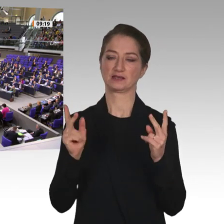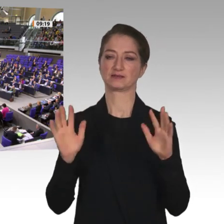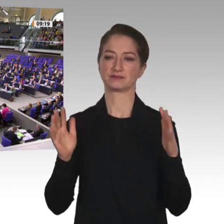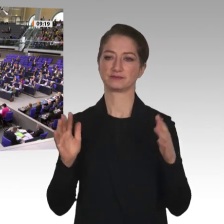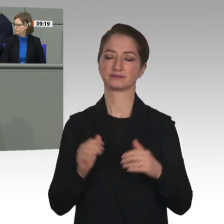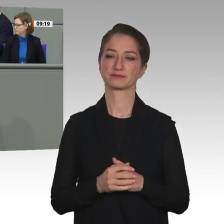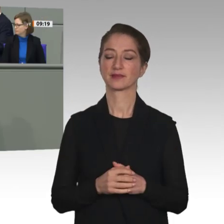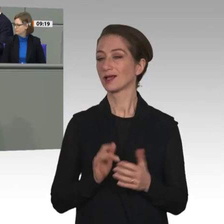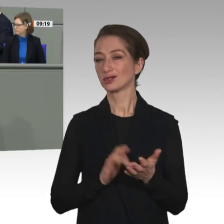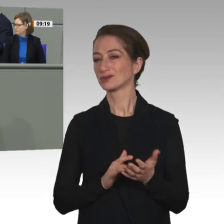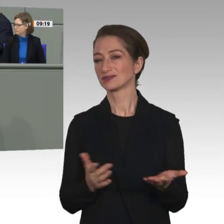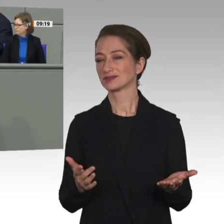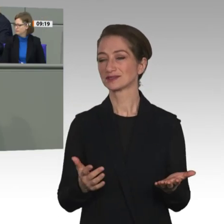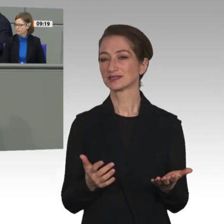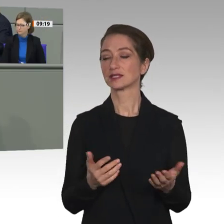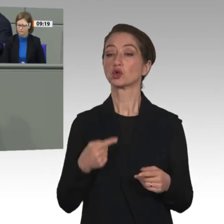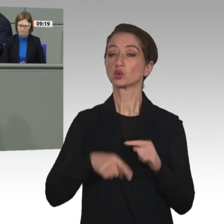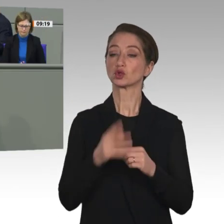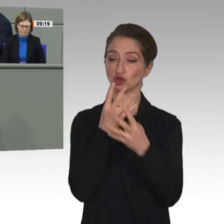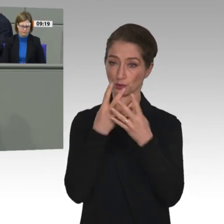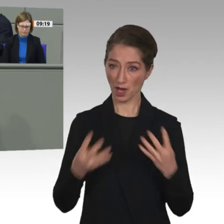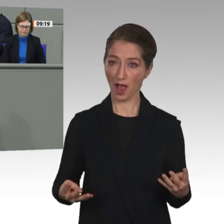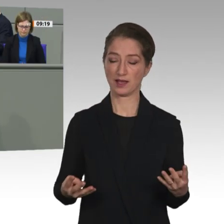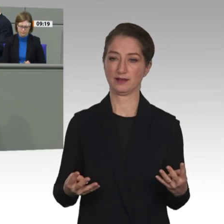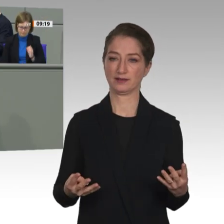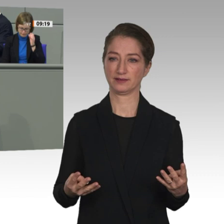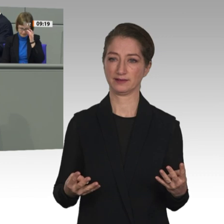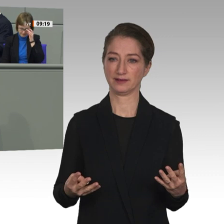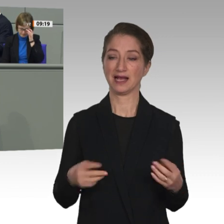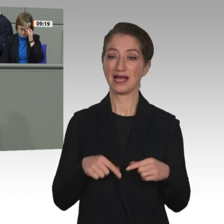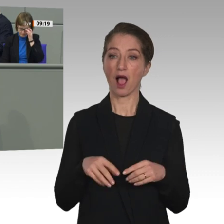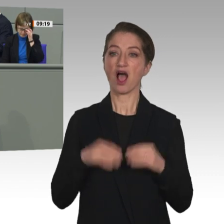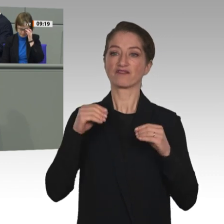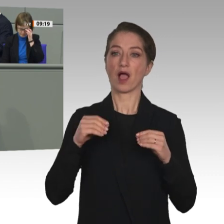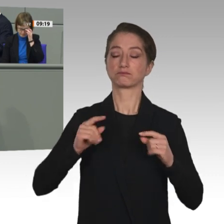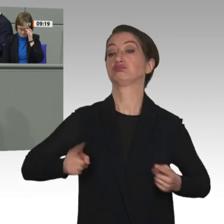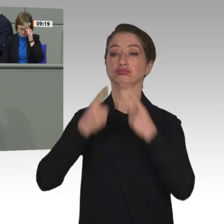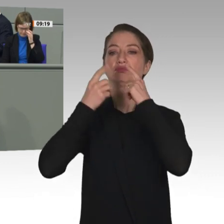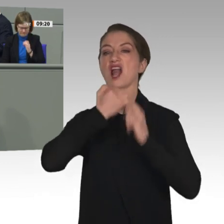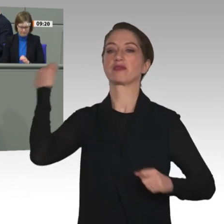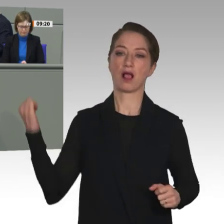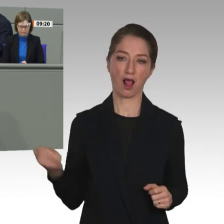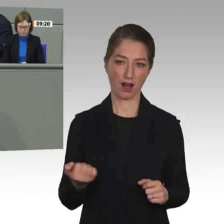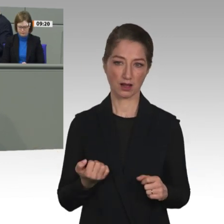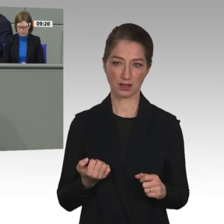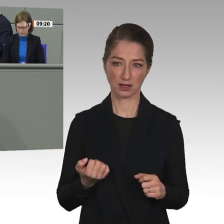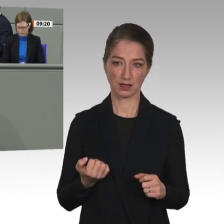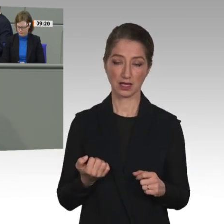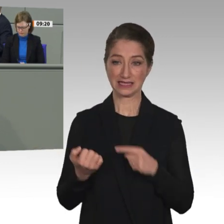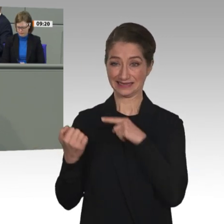Denn es ist letztlich die Sprache, die am Anfang einer Radikalisierung steht, einer